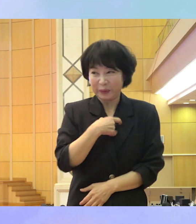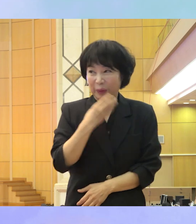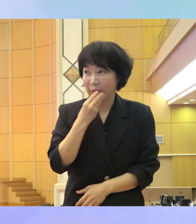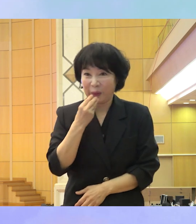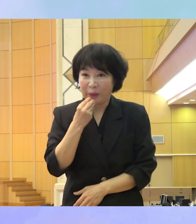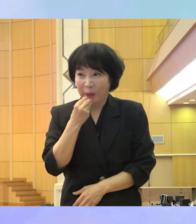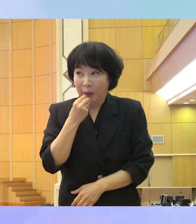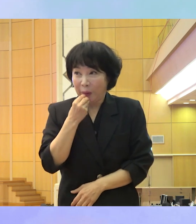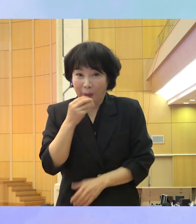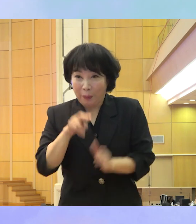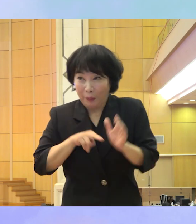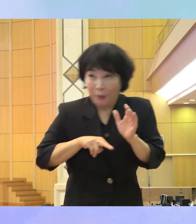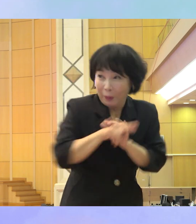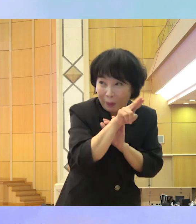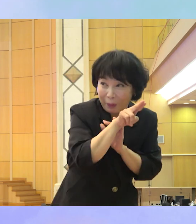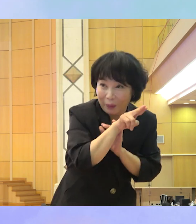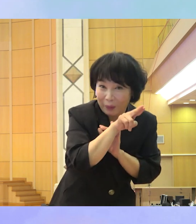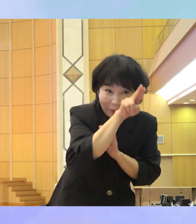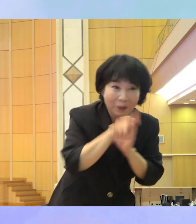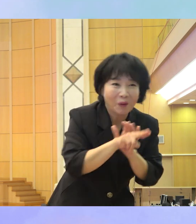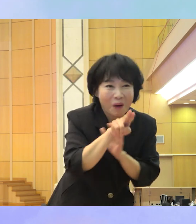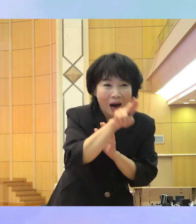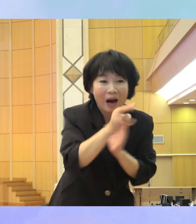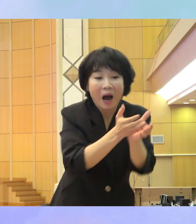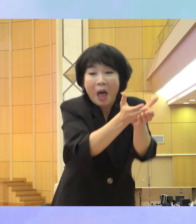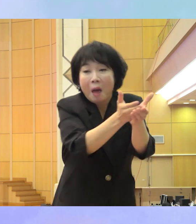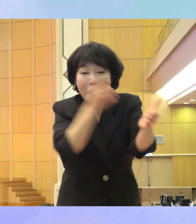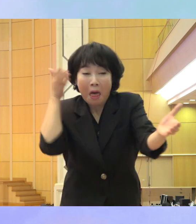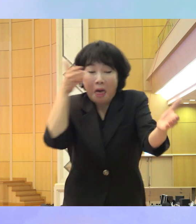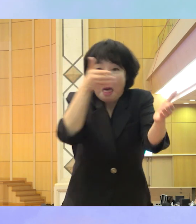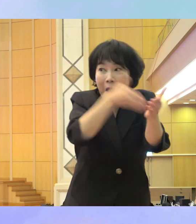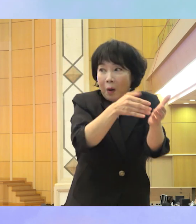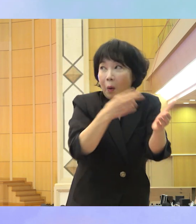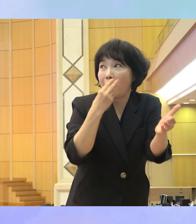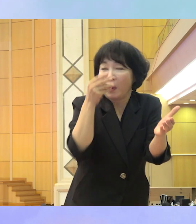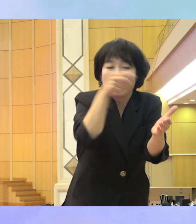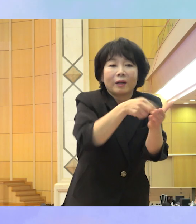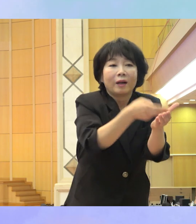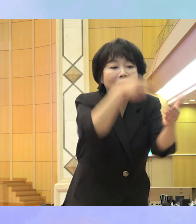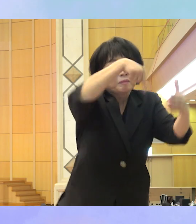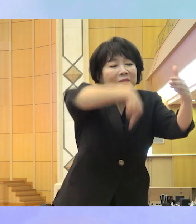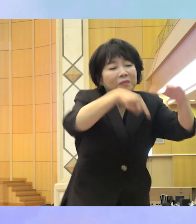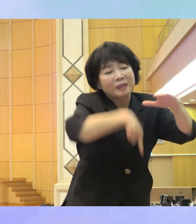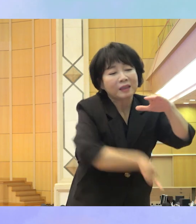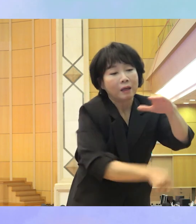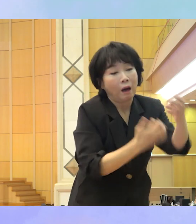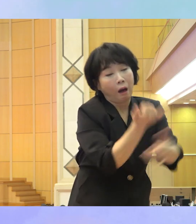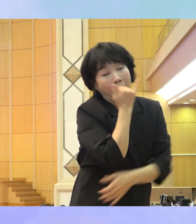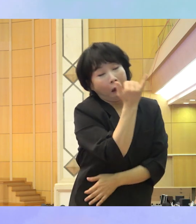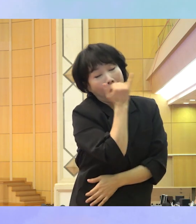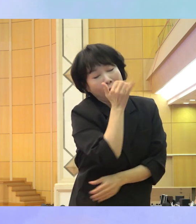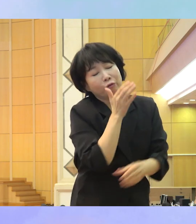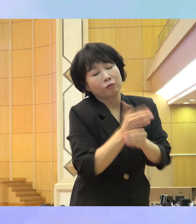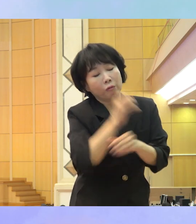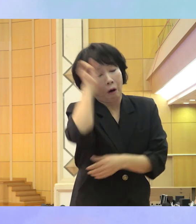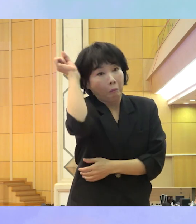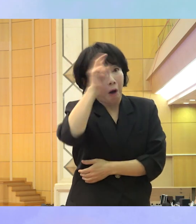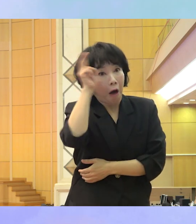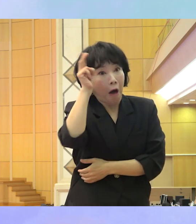내려가서 배를 타고 배 밑창에 가서 잠자고 있었잖아요. 큰 풍랑이